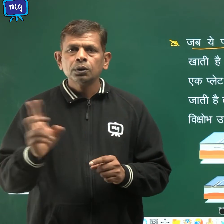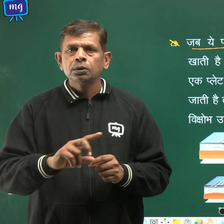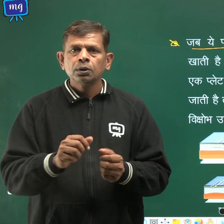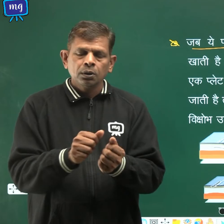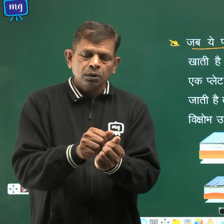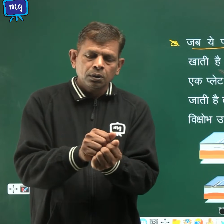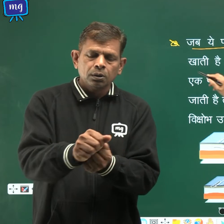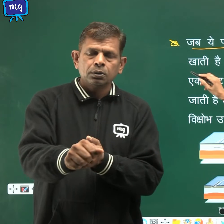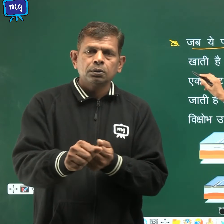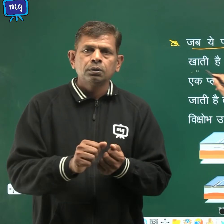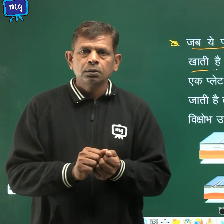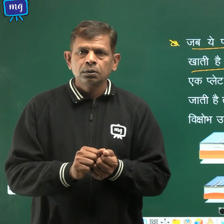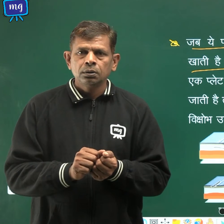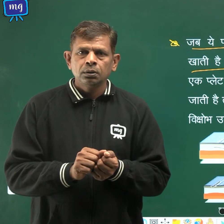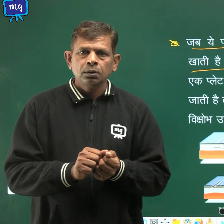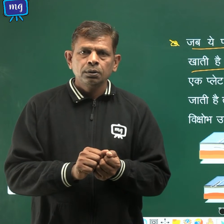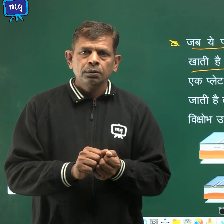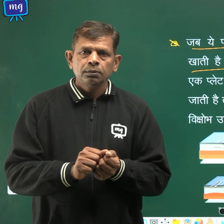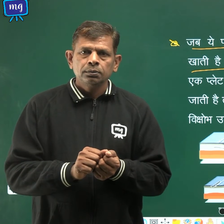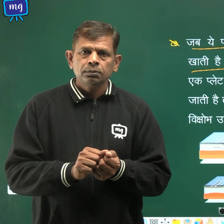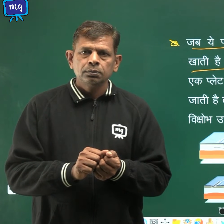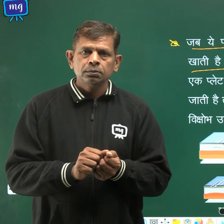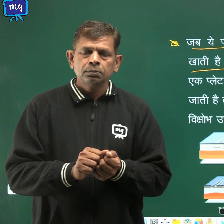रगड़ खाती हैं